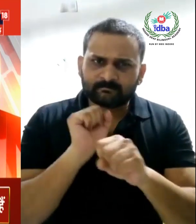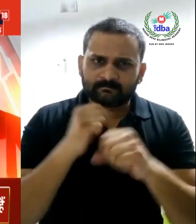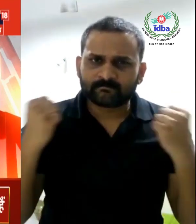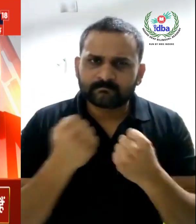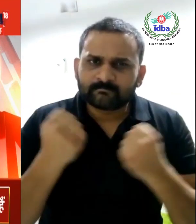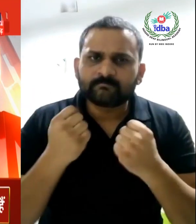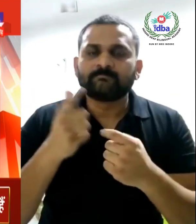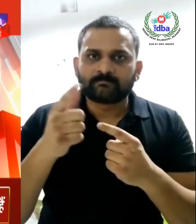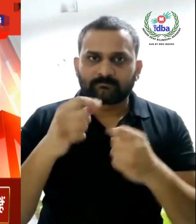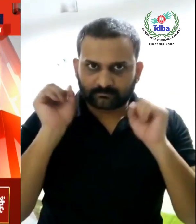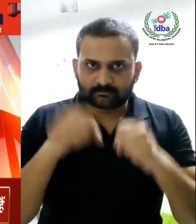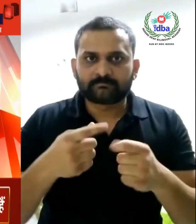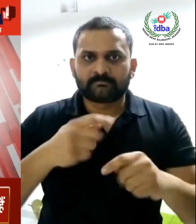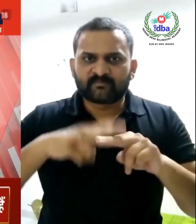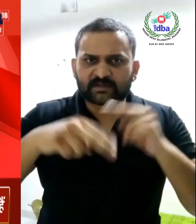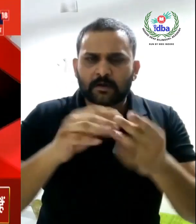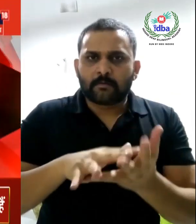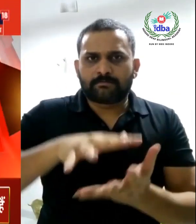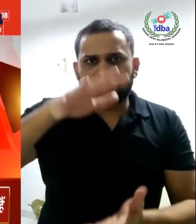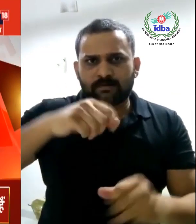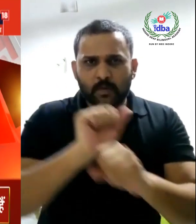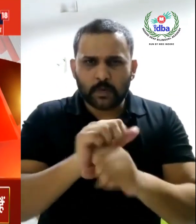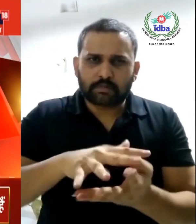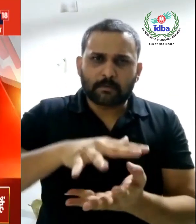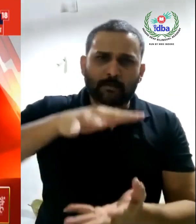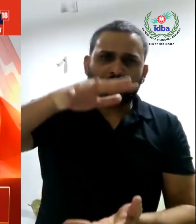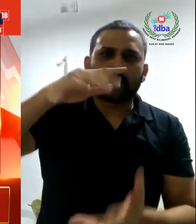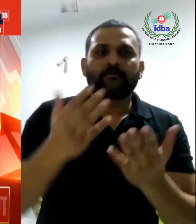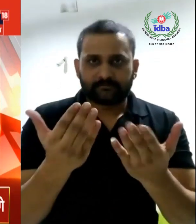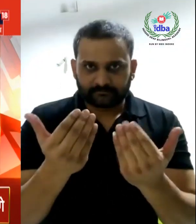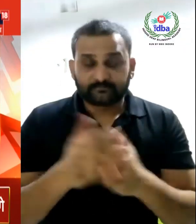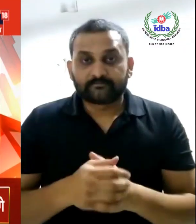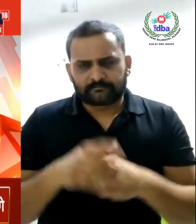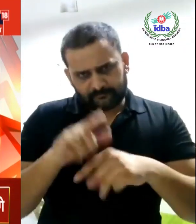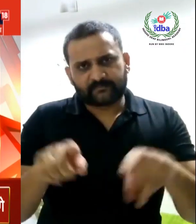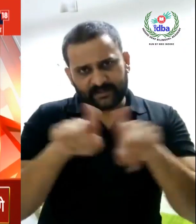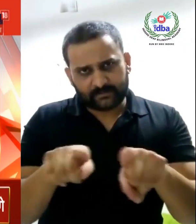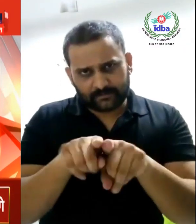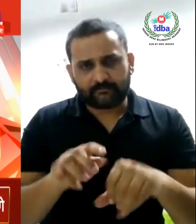हुए उत्पादन बढ़ा सकेंगे। इसी प्रकार